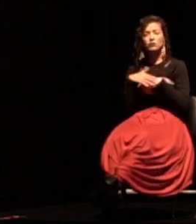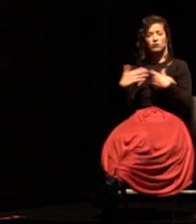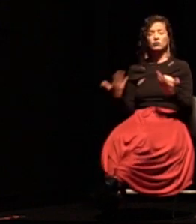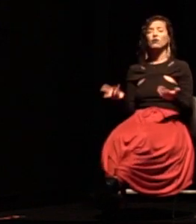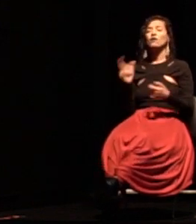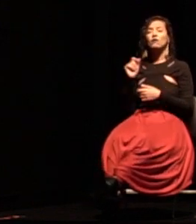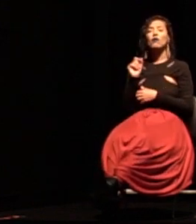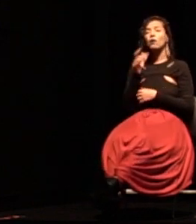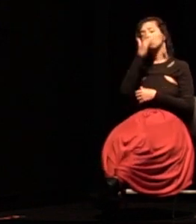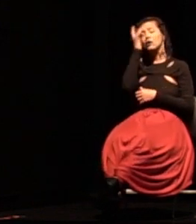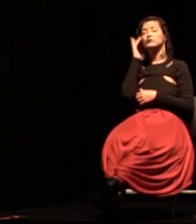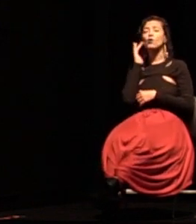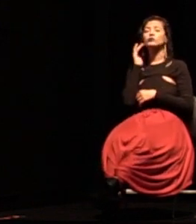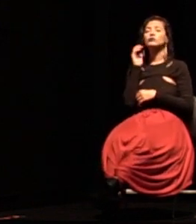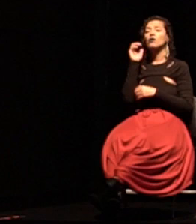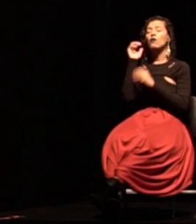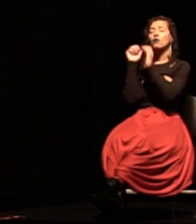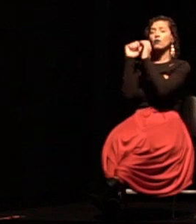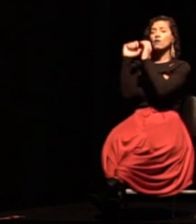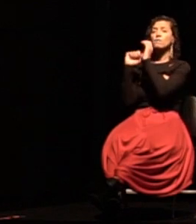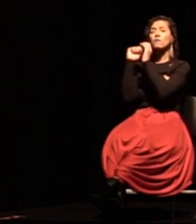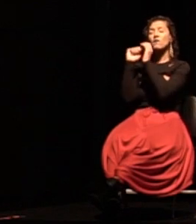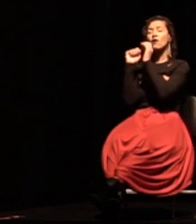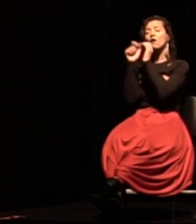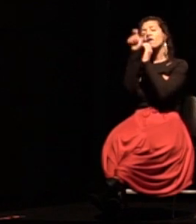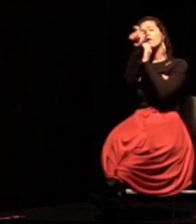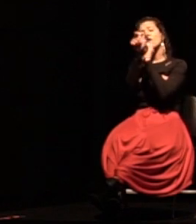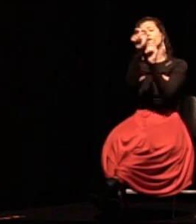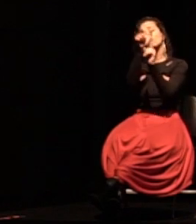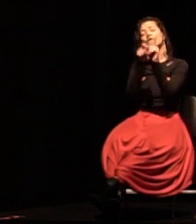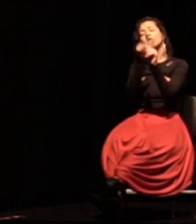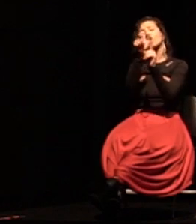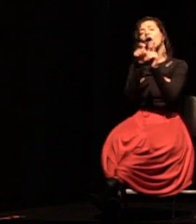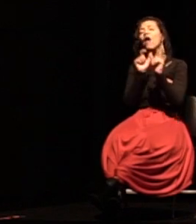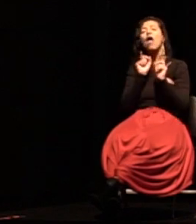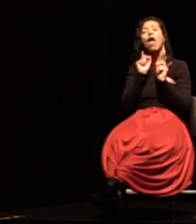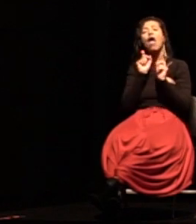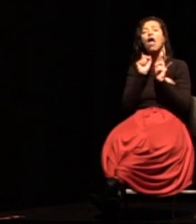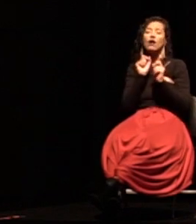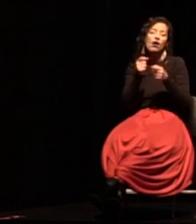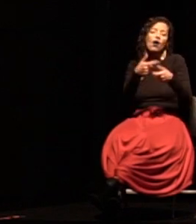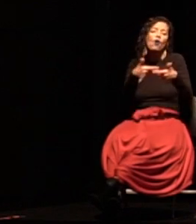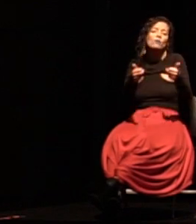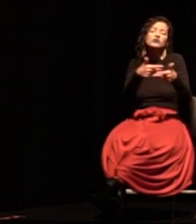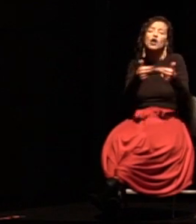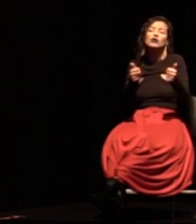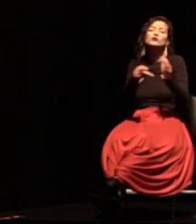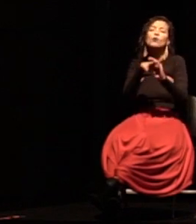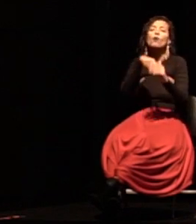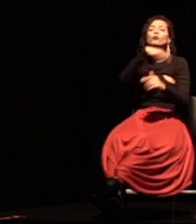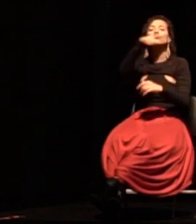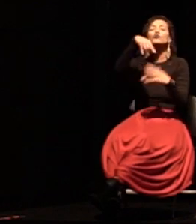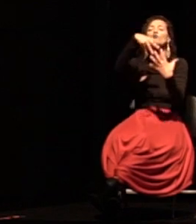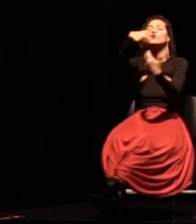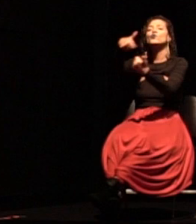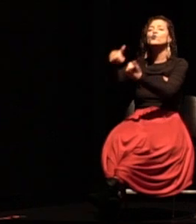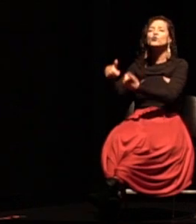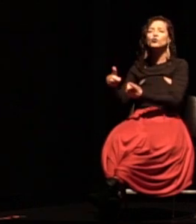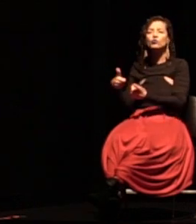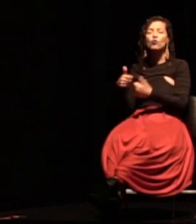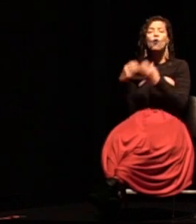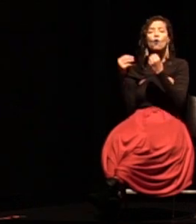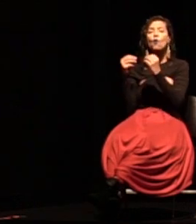dos filmes eram os objetos do mundo. Nós tentávamos fazer uma pele do mundo. Como é que isto vai